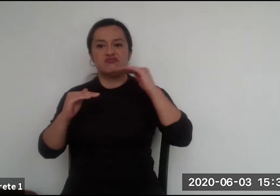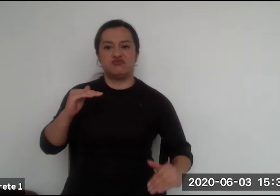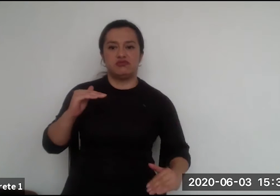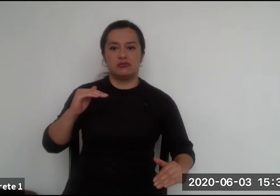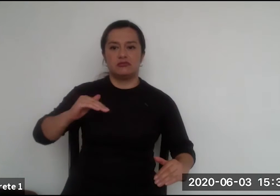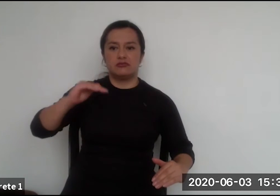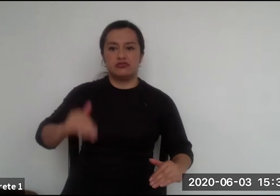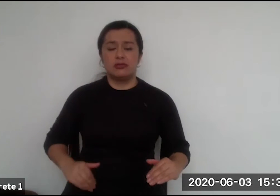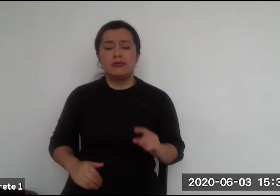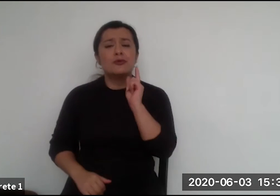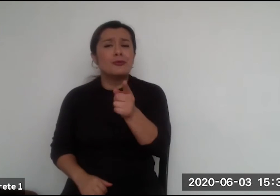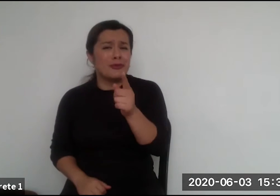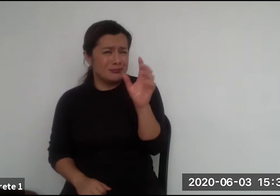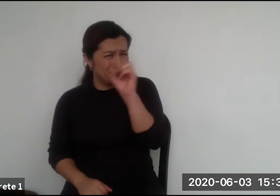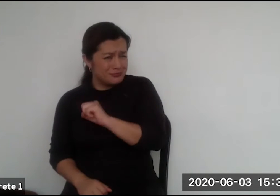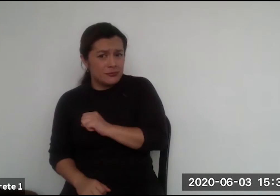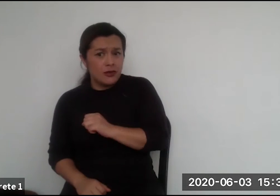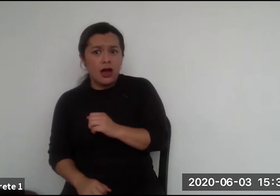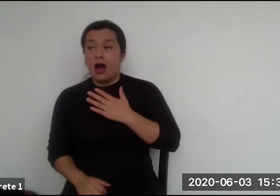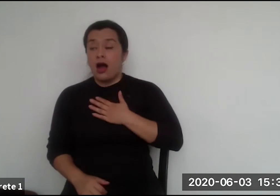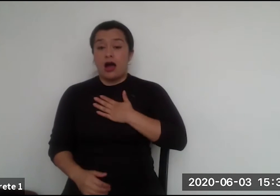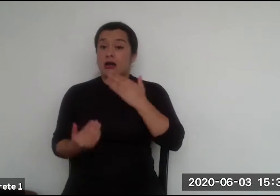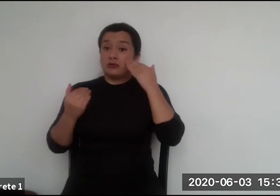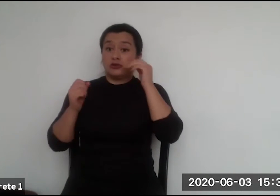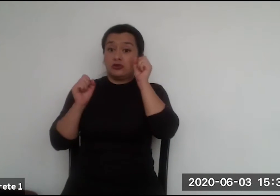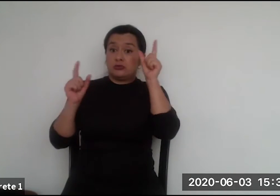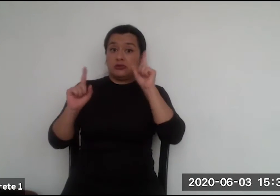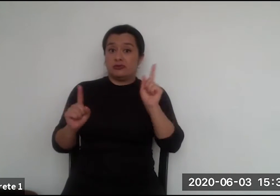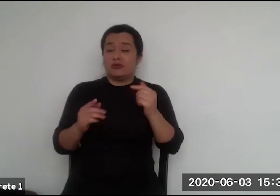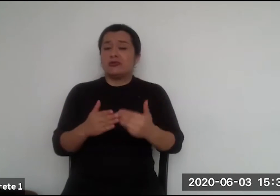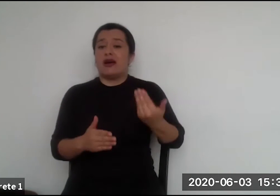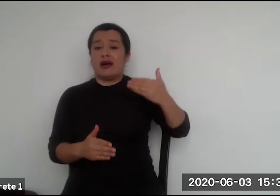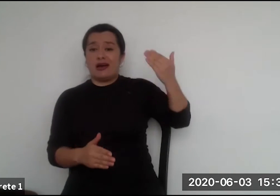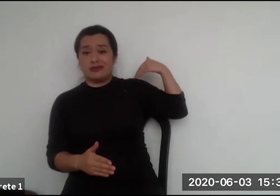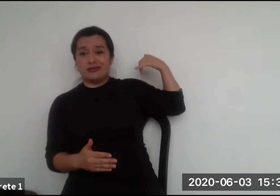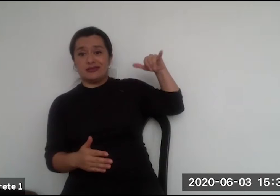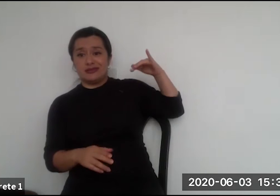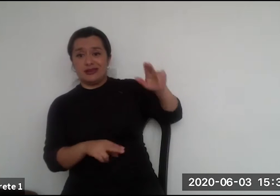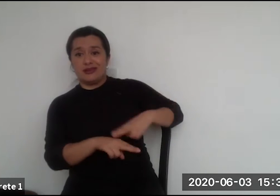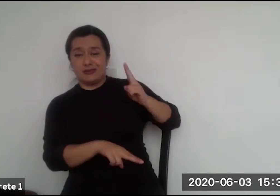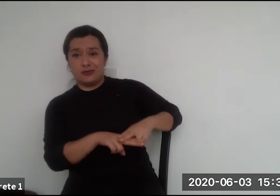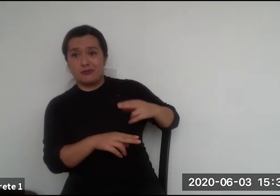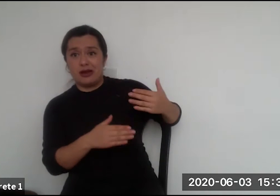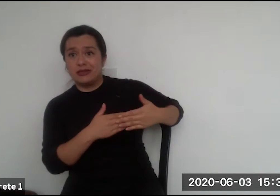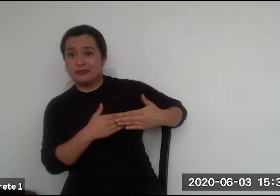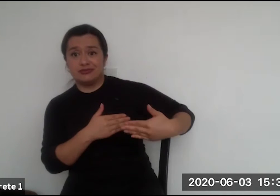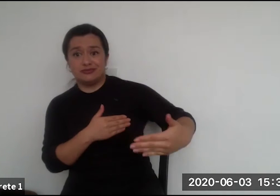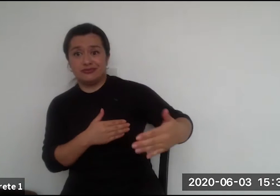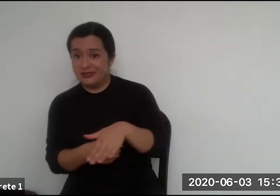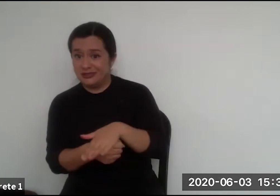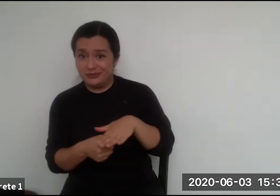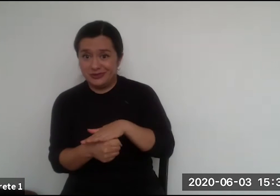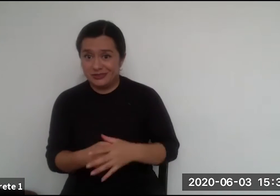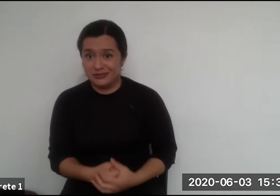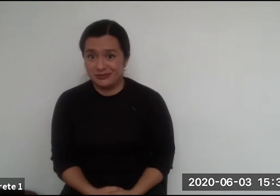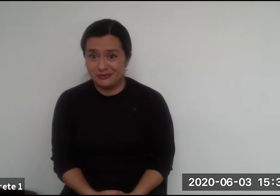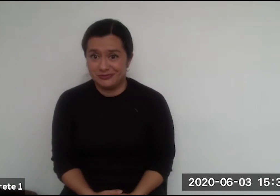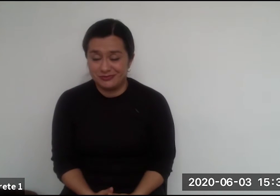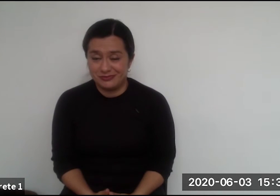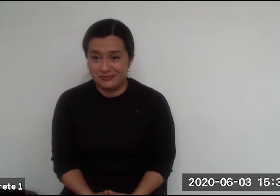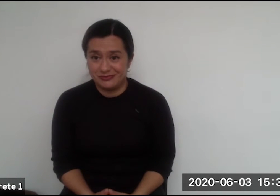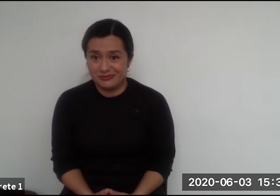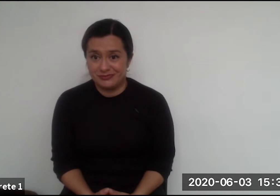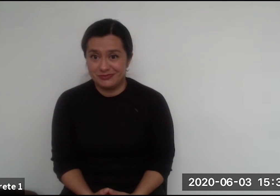Rousseff, que inclusive é um debate que a gente não resolveu aqui no Brasil. Existem muitas disputas sobre